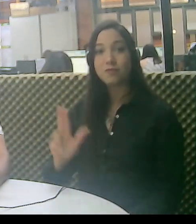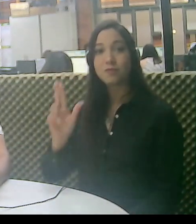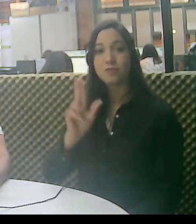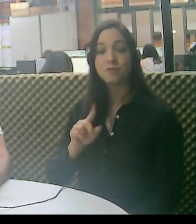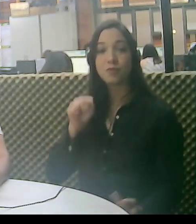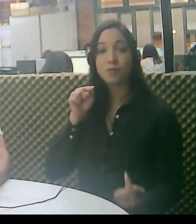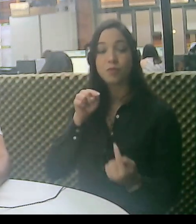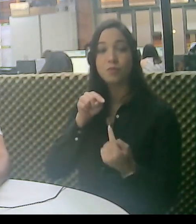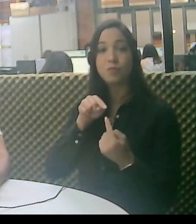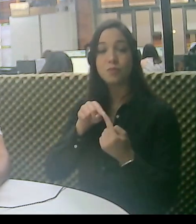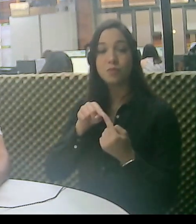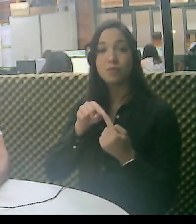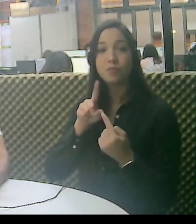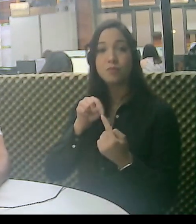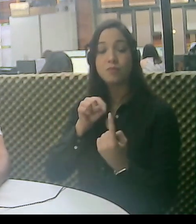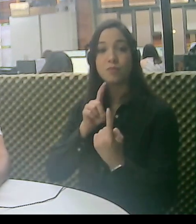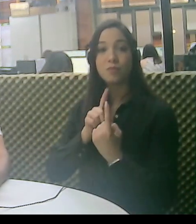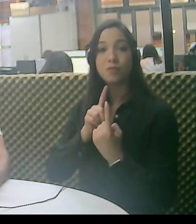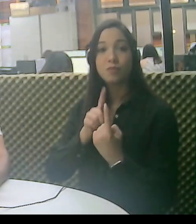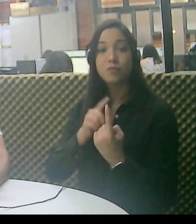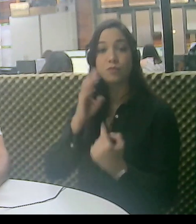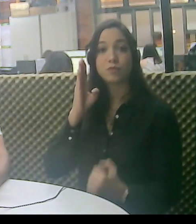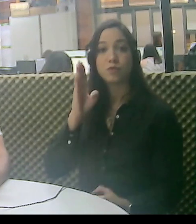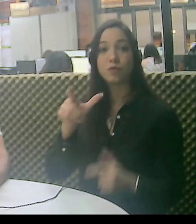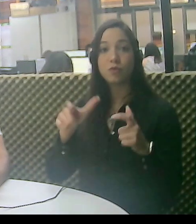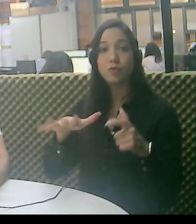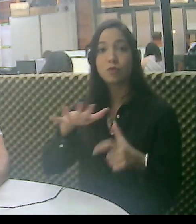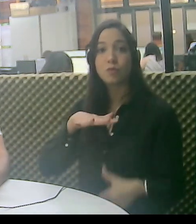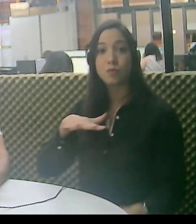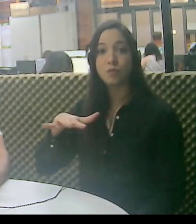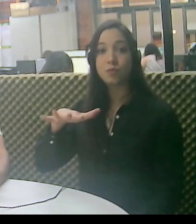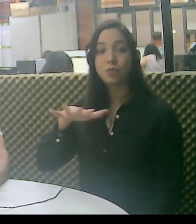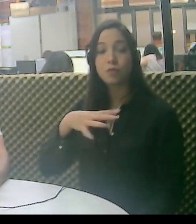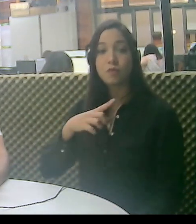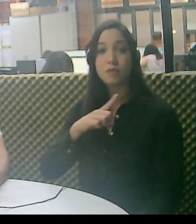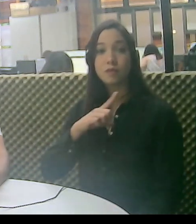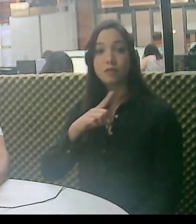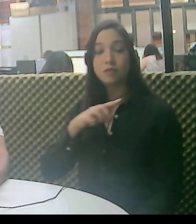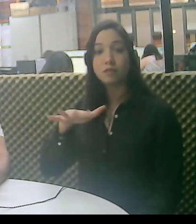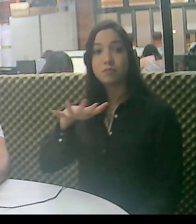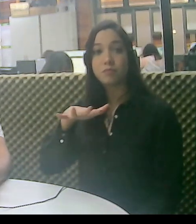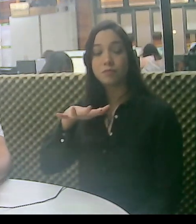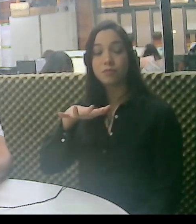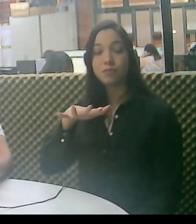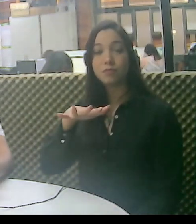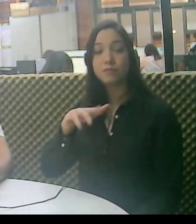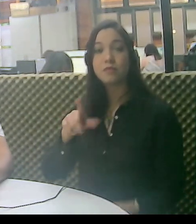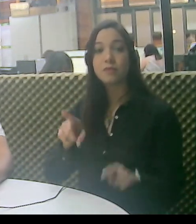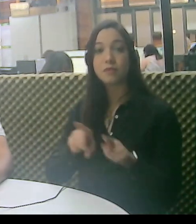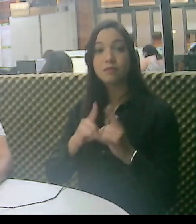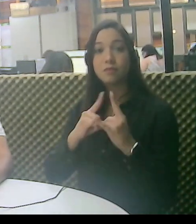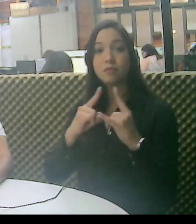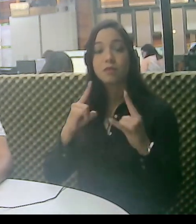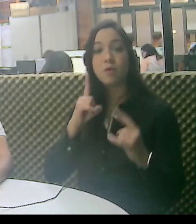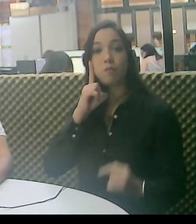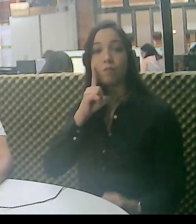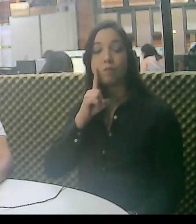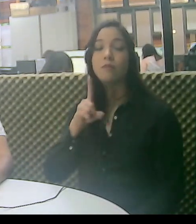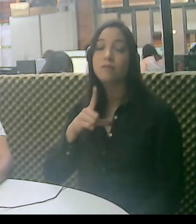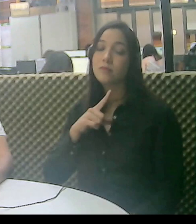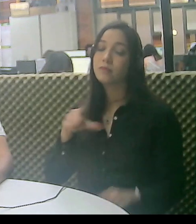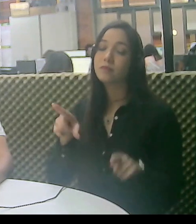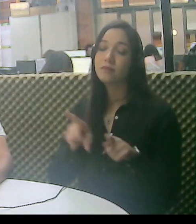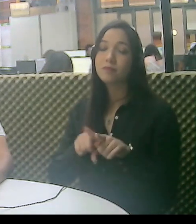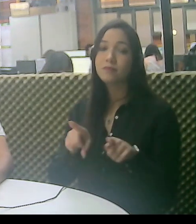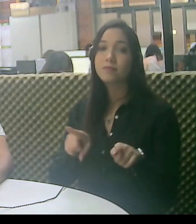com o intuito de estar atendendo diretamente no local onde esses animais estão, ali na região. E na Tenda dos Morenos não é diferente, que